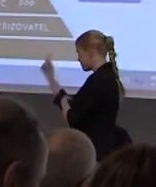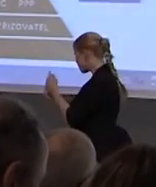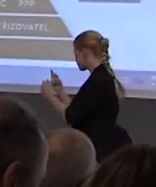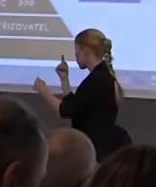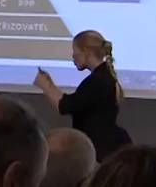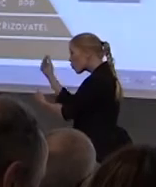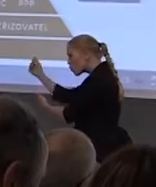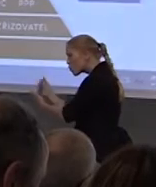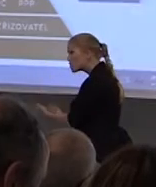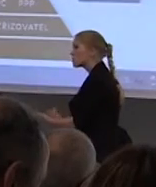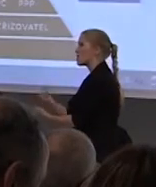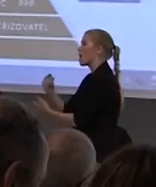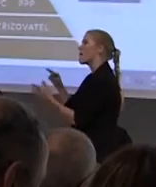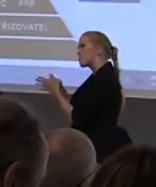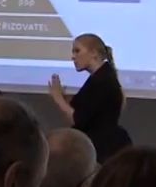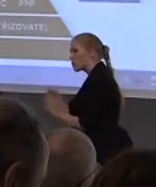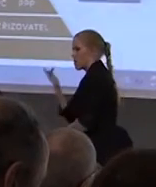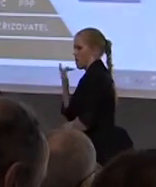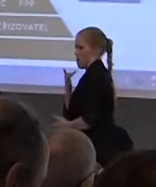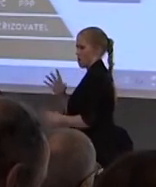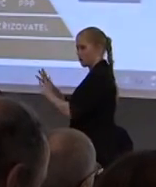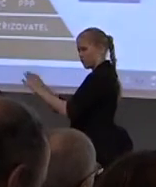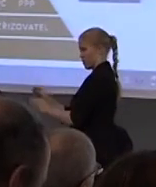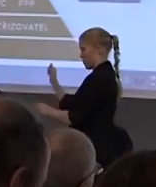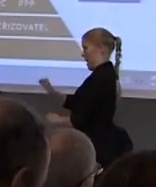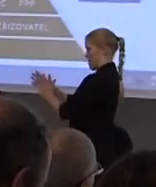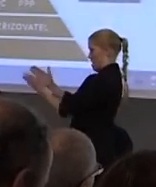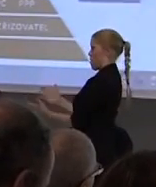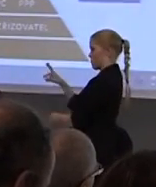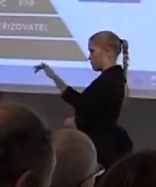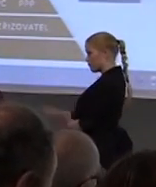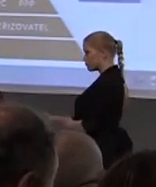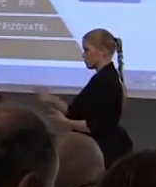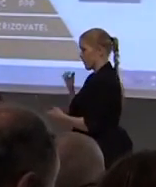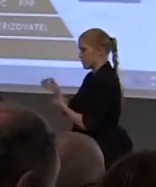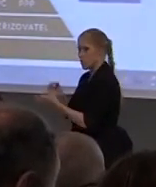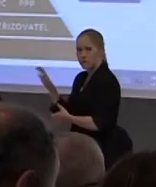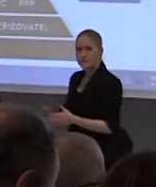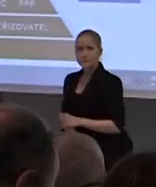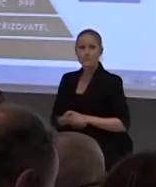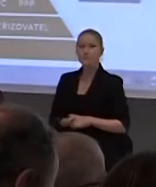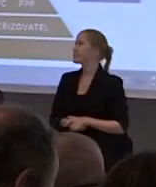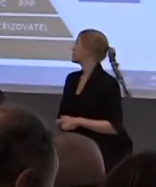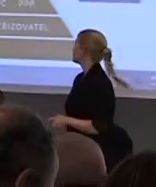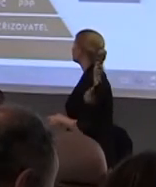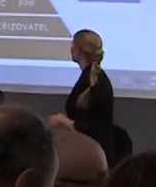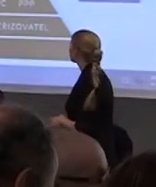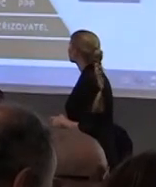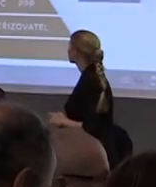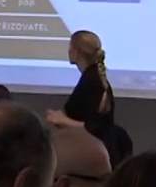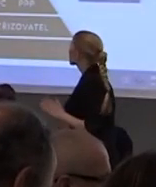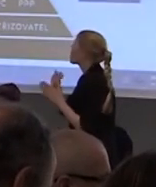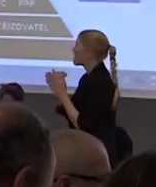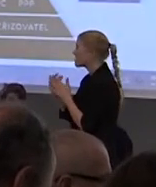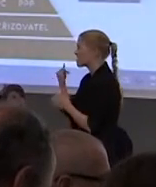o potřebě metodického vedení, o potřebě provazeb všech těch věcí ve školství a